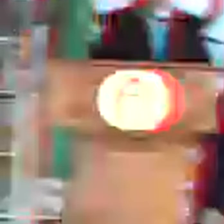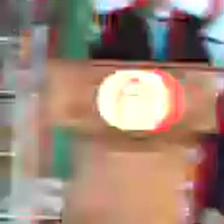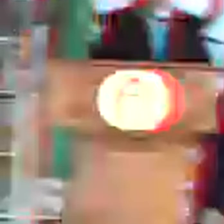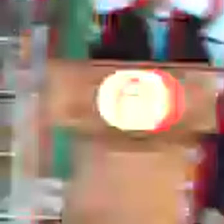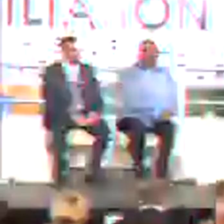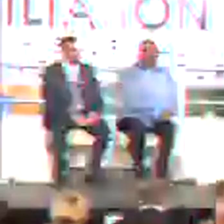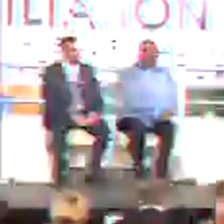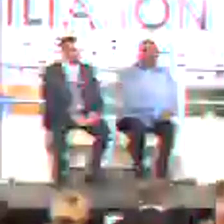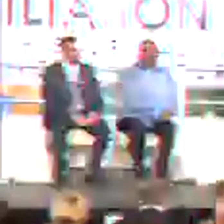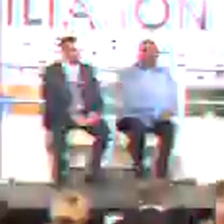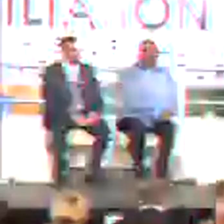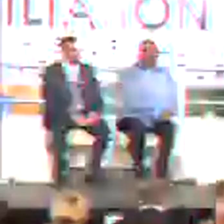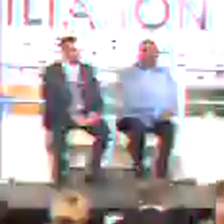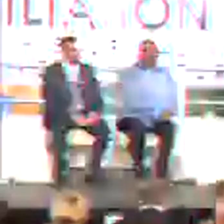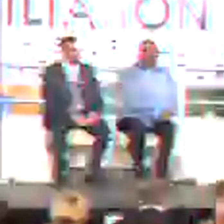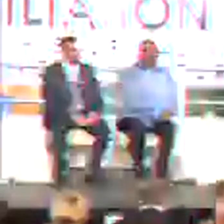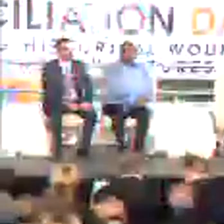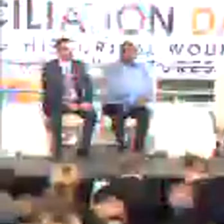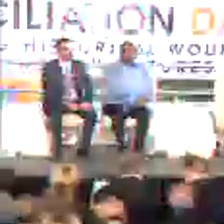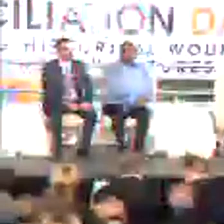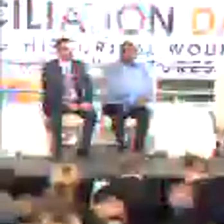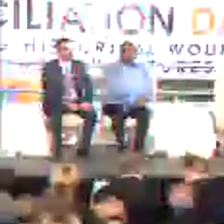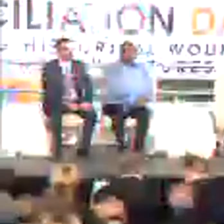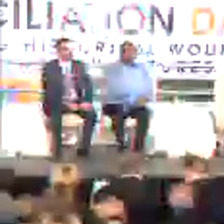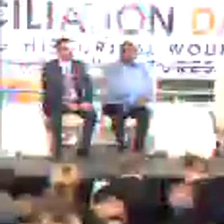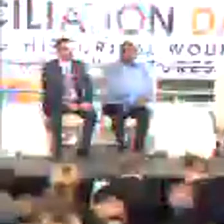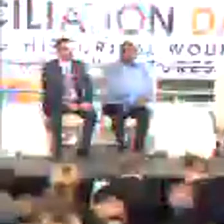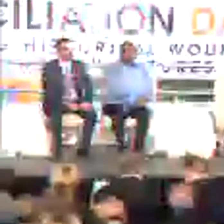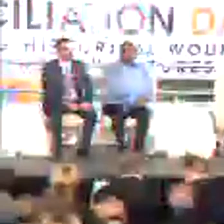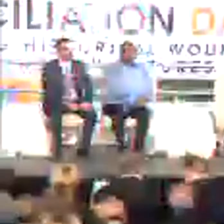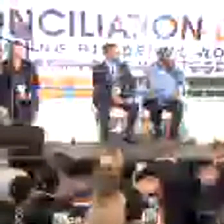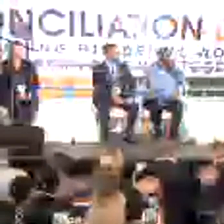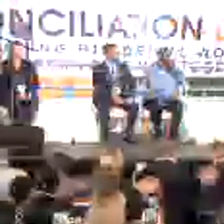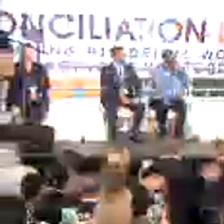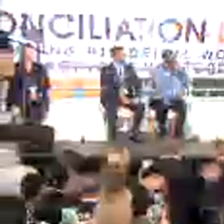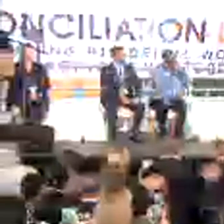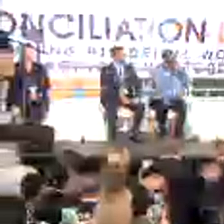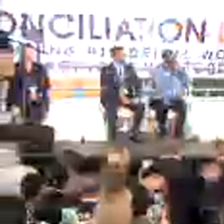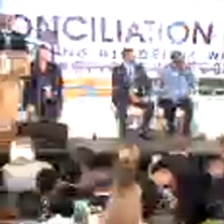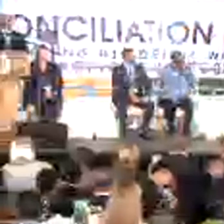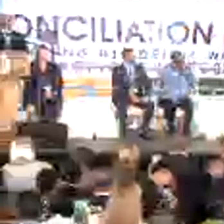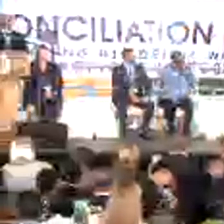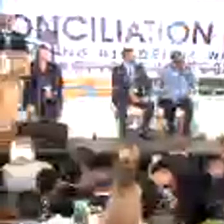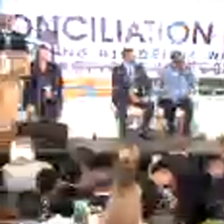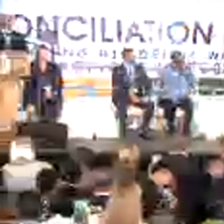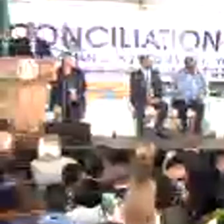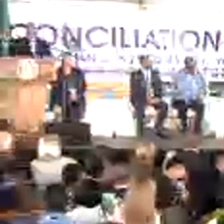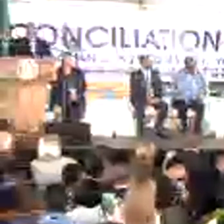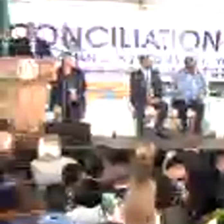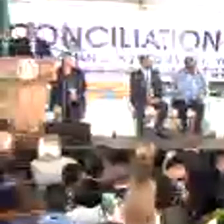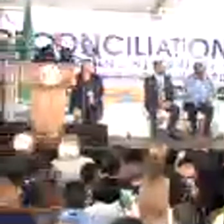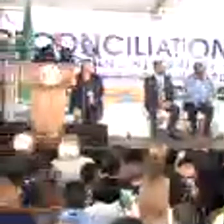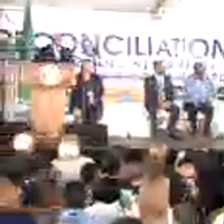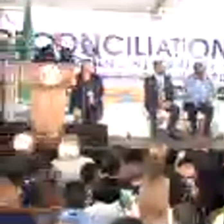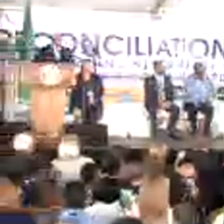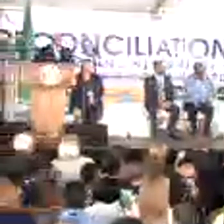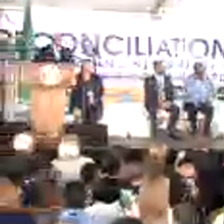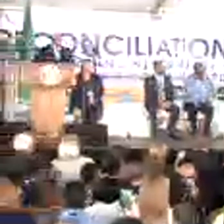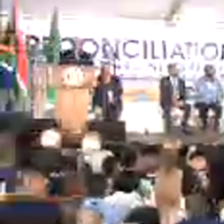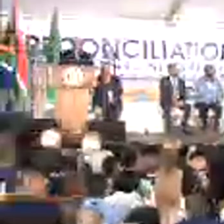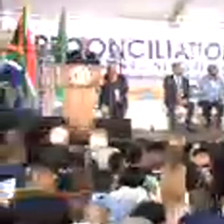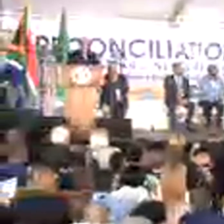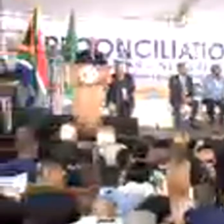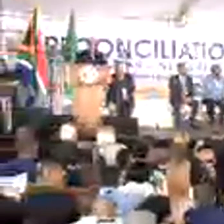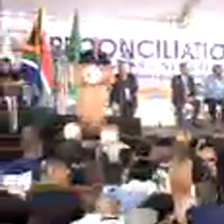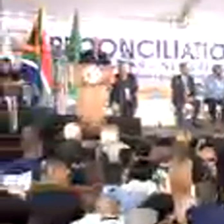moet teruggebring word. So vandaag ons vir hier baie dankie president. En wil ook vir die leiers wat hier die Khoisan leiers